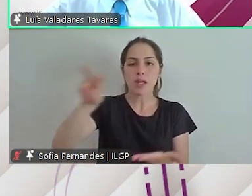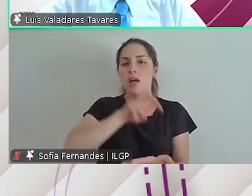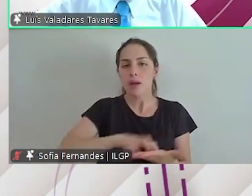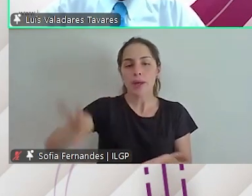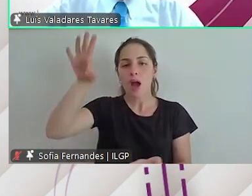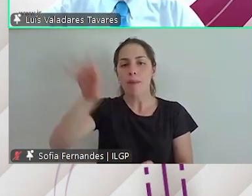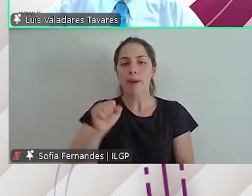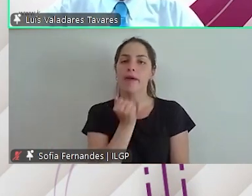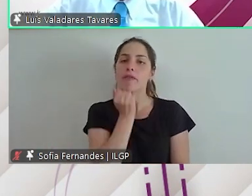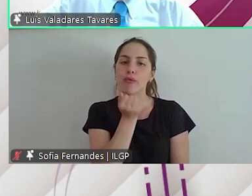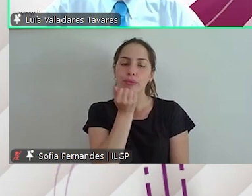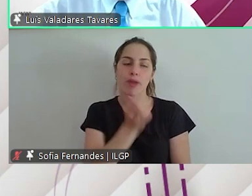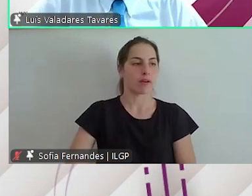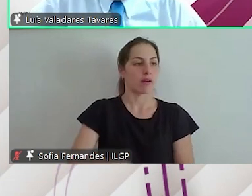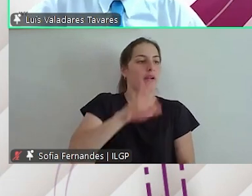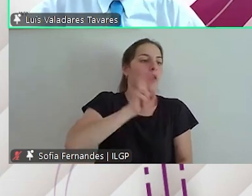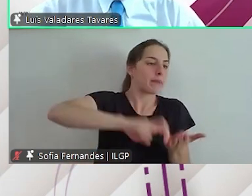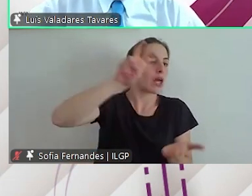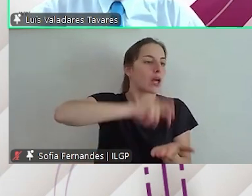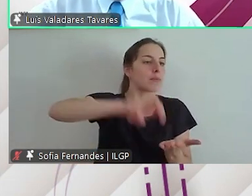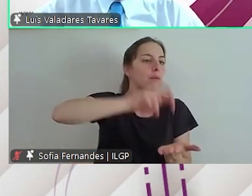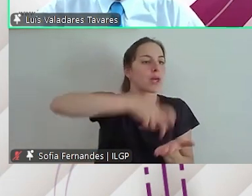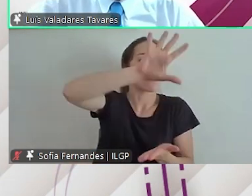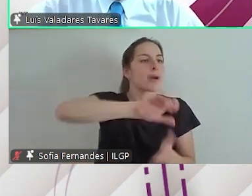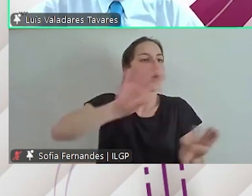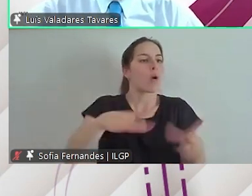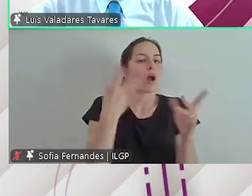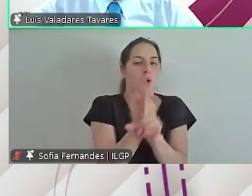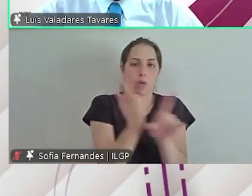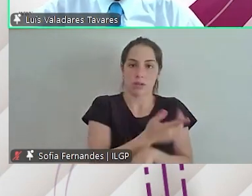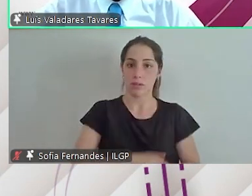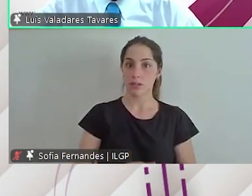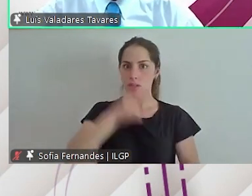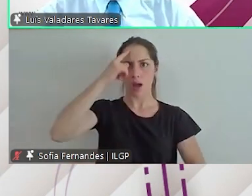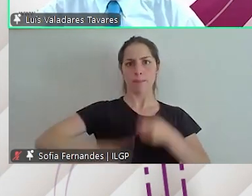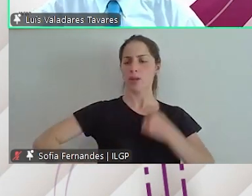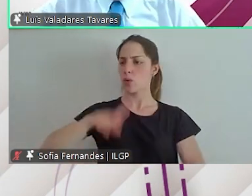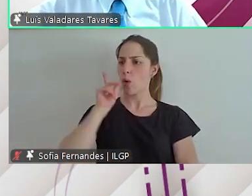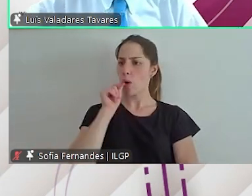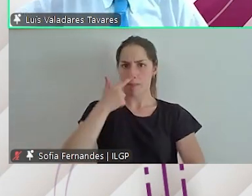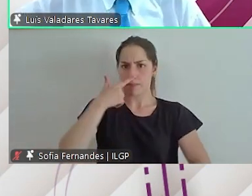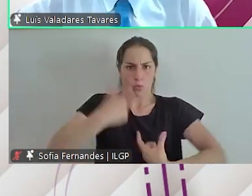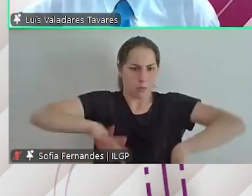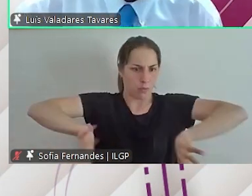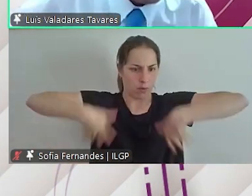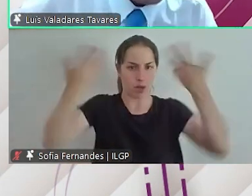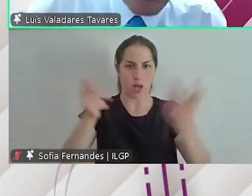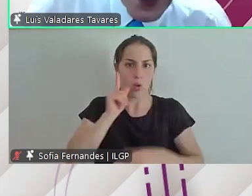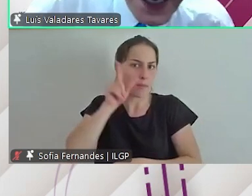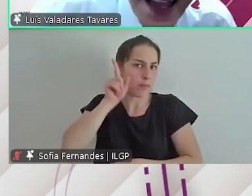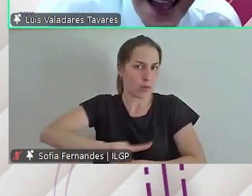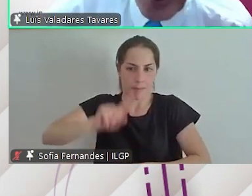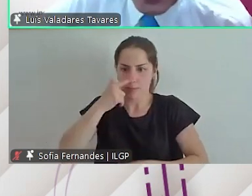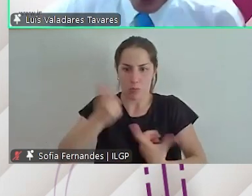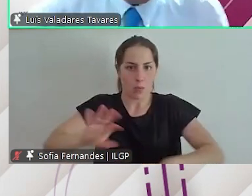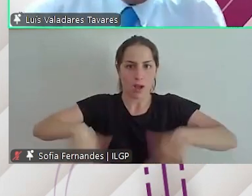para comer qualquer coisa. E deve ter havido um ano passado nosso, nessa altura me deu um murro na mesa, nessa altura não terá sido na mesa, terá sido na